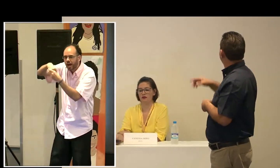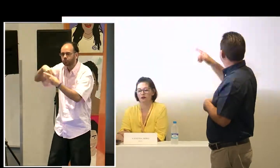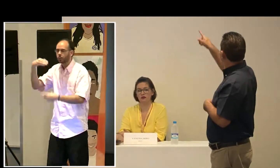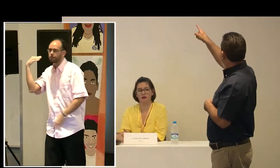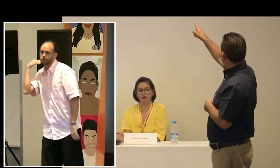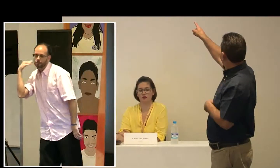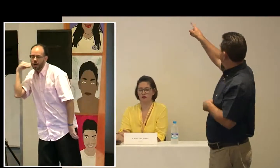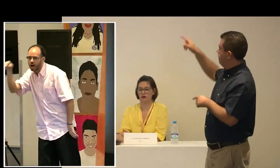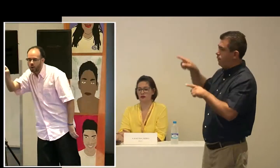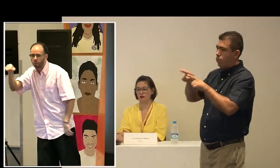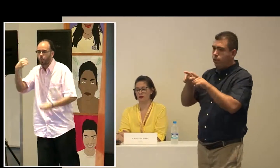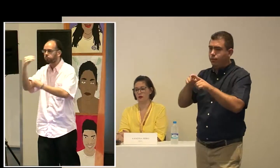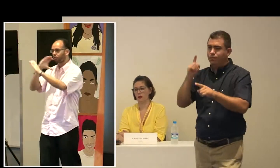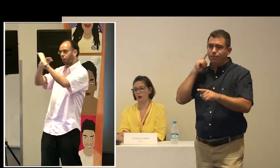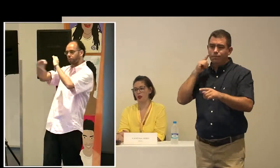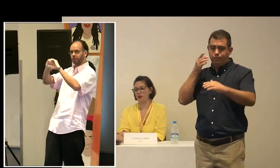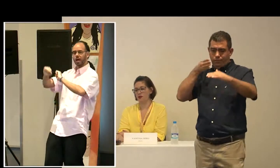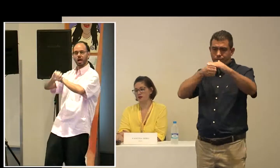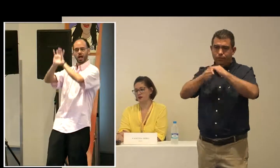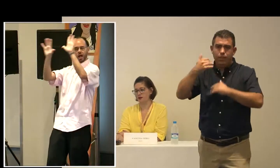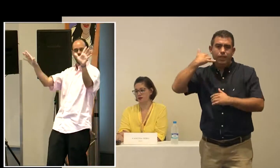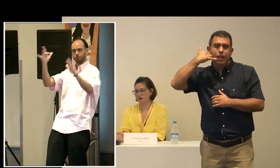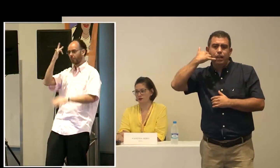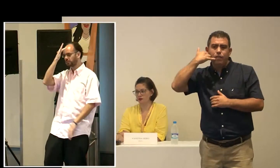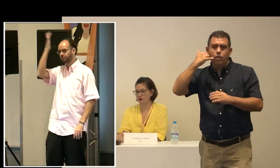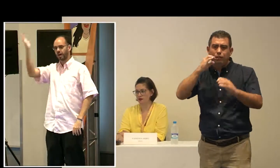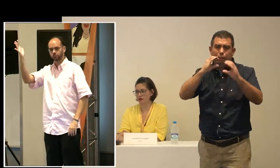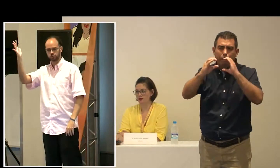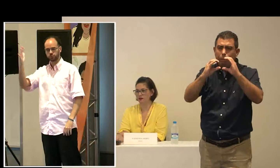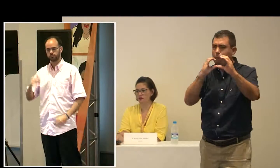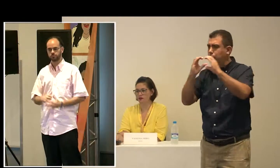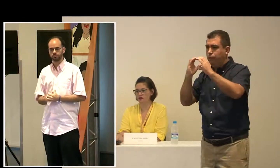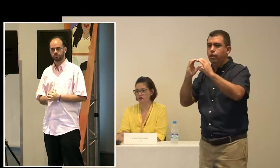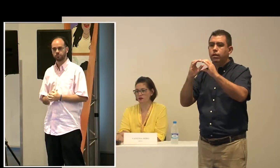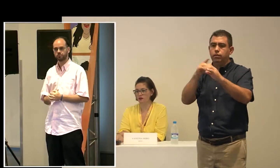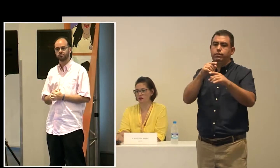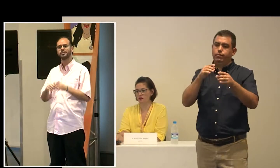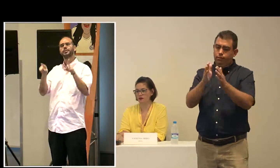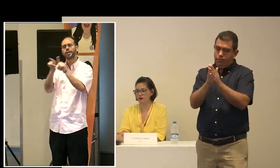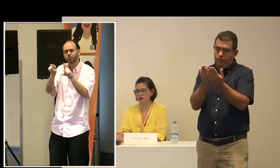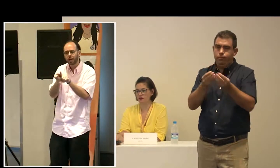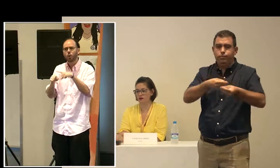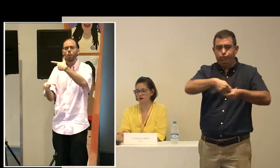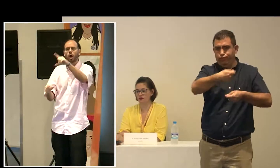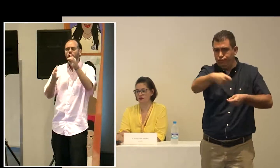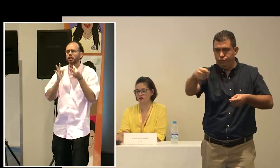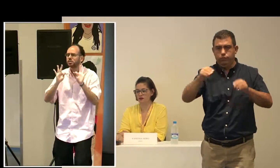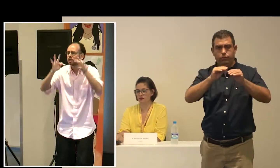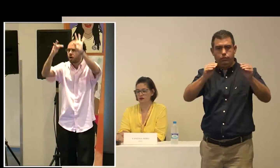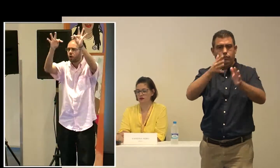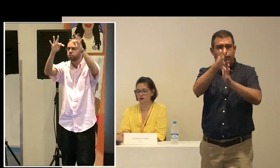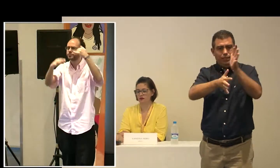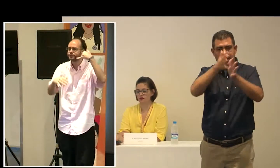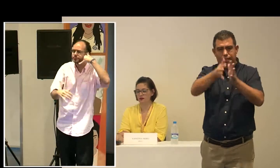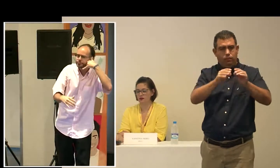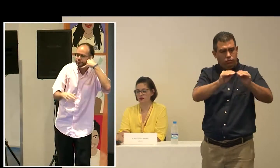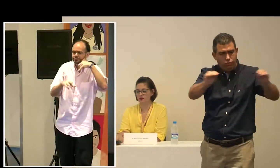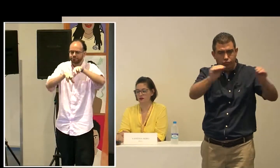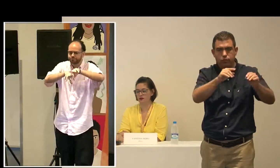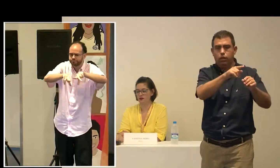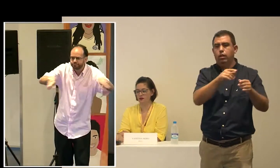de comunicação. Muitas vezes dentro do banco, agora com esse reconhecimento e com esse guia,